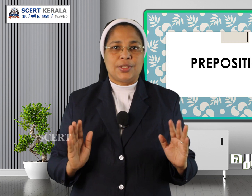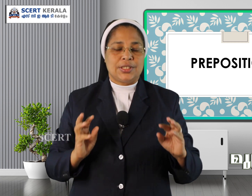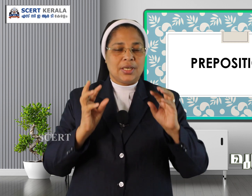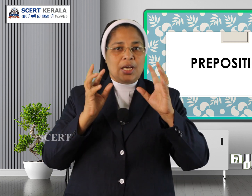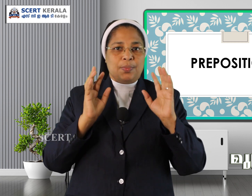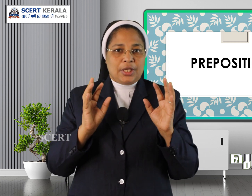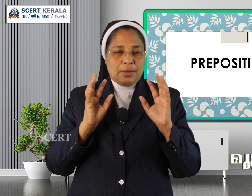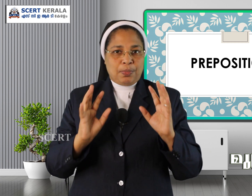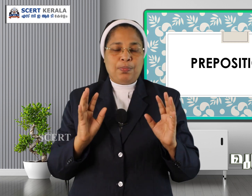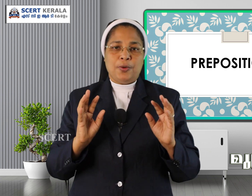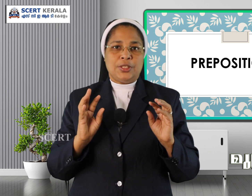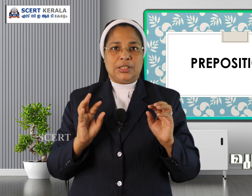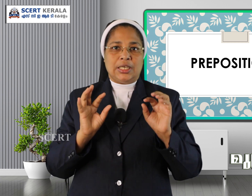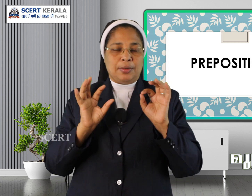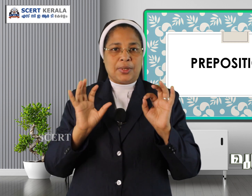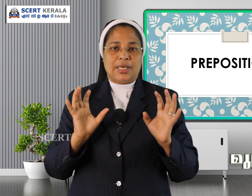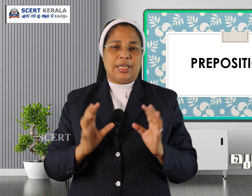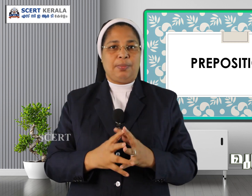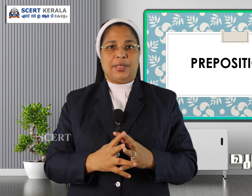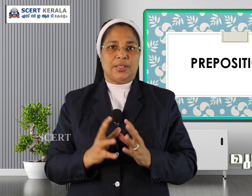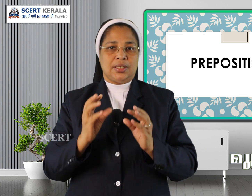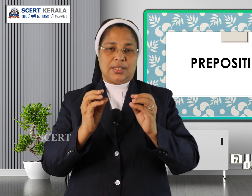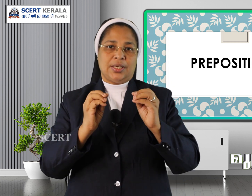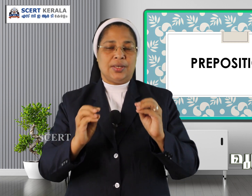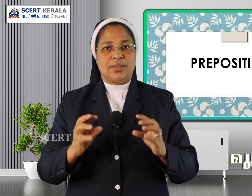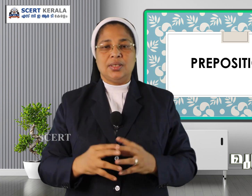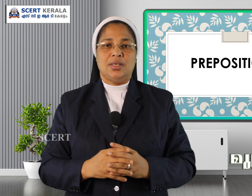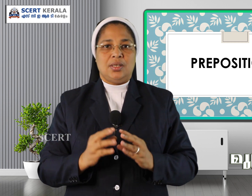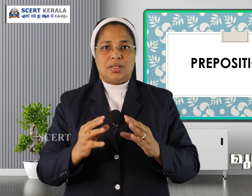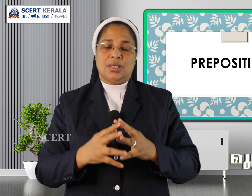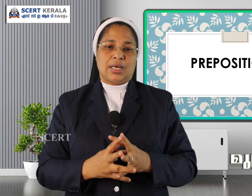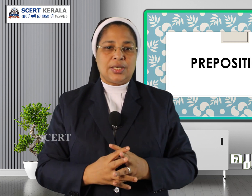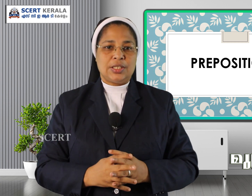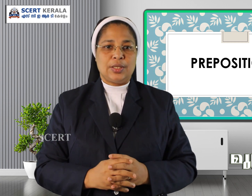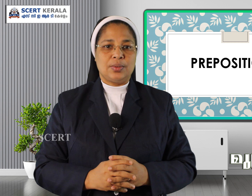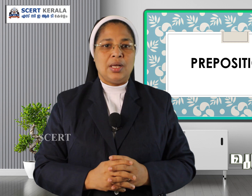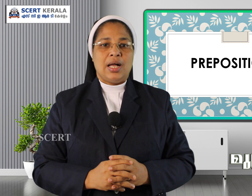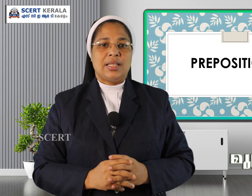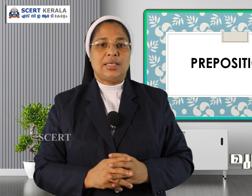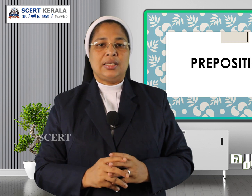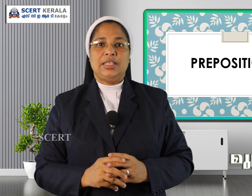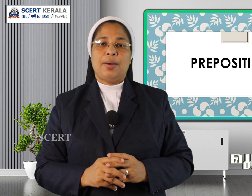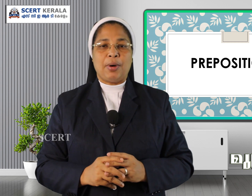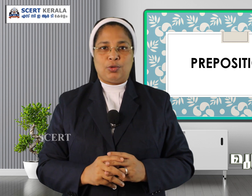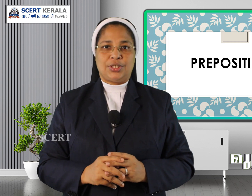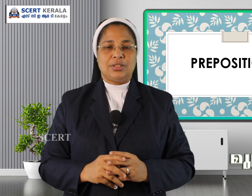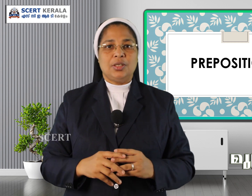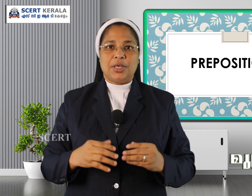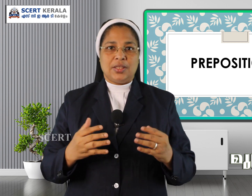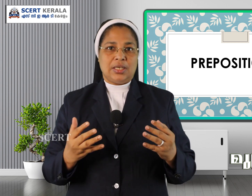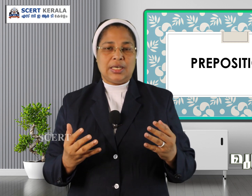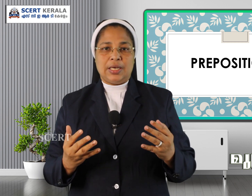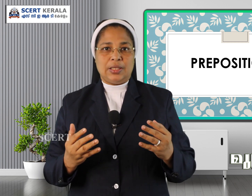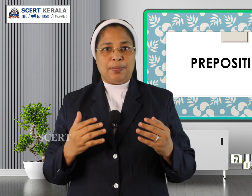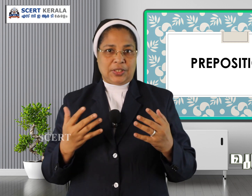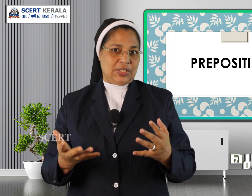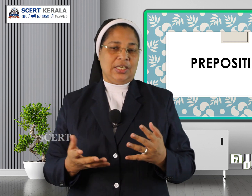പ്രിപ്പോസിഷൻ. അപ്പോൾ ഈ പ്രിപ്പോസിഷൻ്റെ പ്രധാനപ്പെട്ടത് ഞാനെടുത്ത് നിങ്ങൾ കാണിച്ചു തരുന്നു. അതായത് എബൌട്ട്, നമുക്ക് എന്തെങ്കിലും കാര്യത്തെ പറ്റി